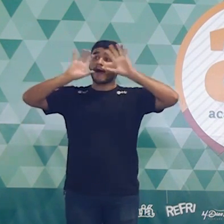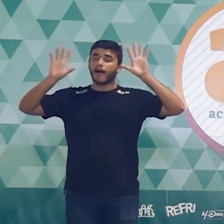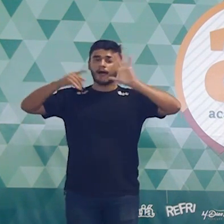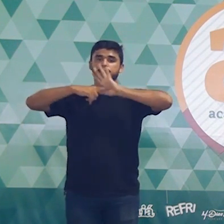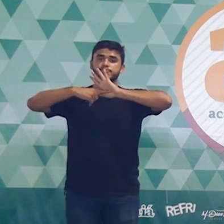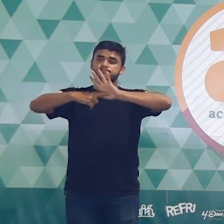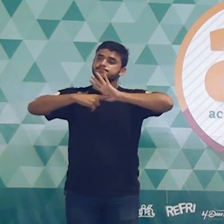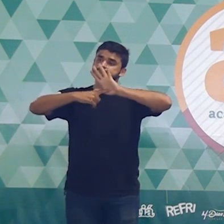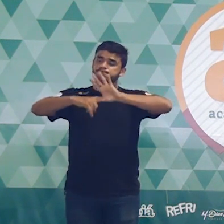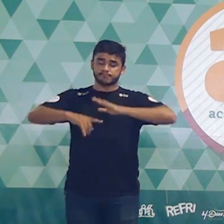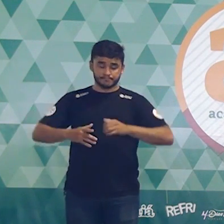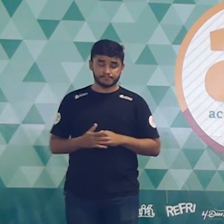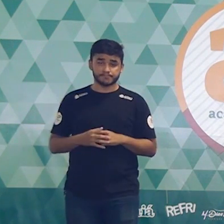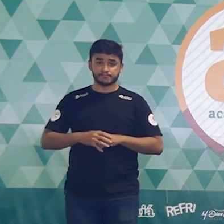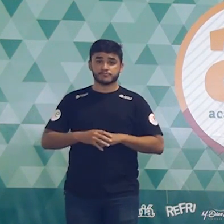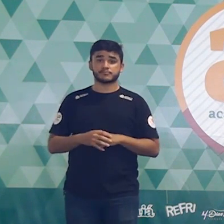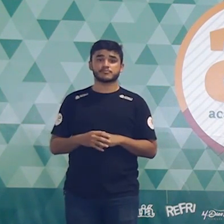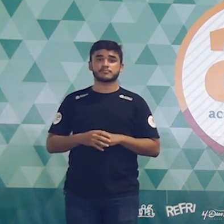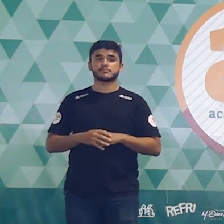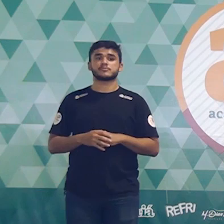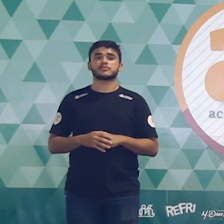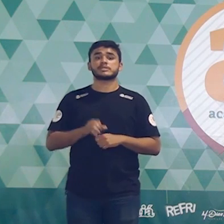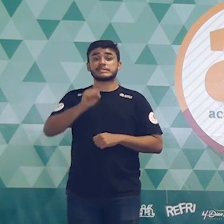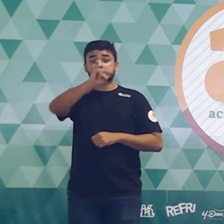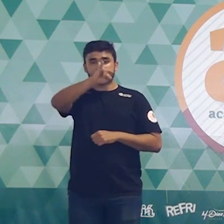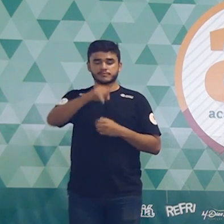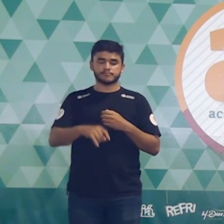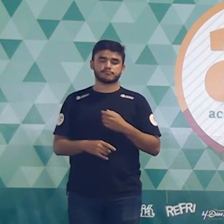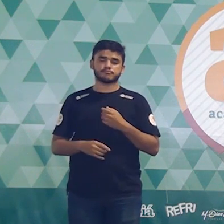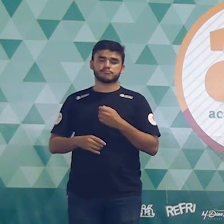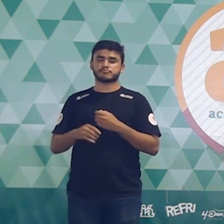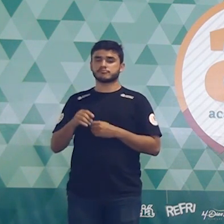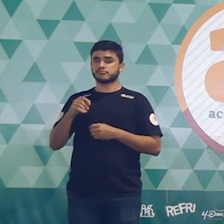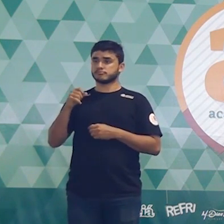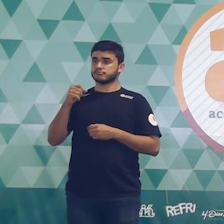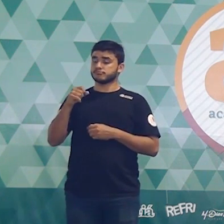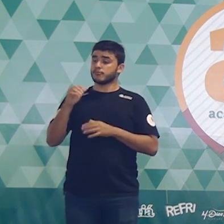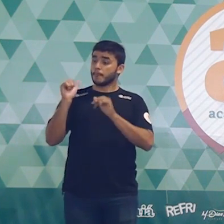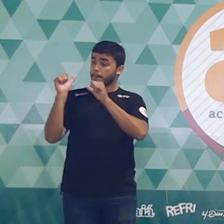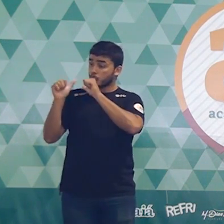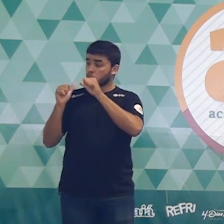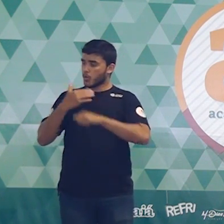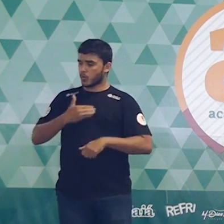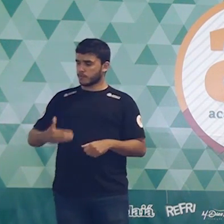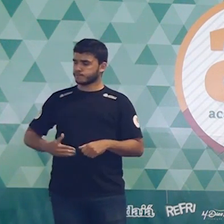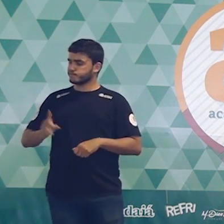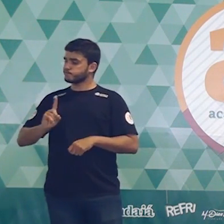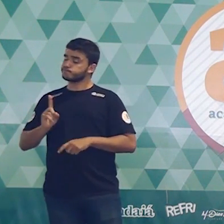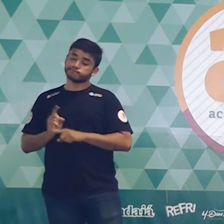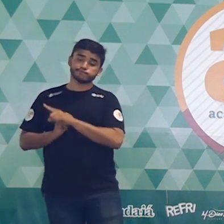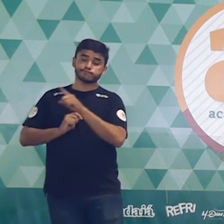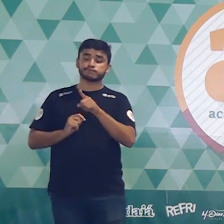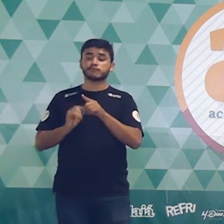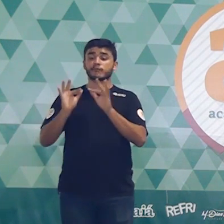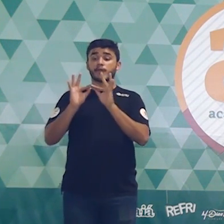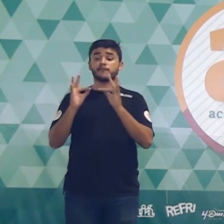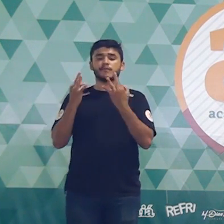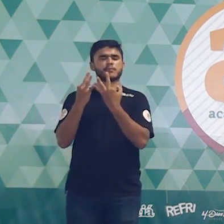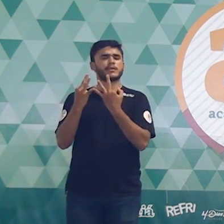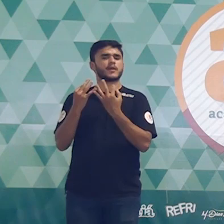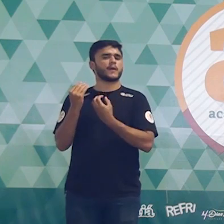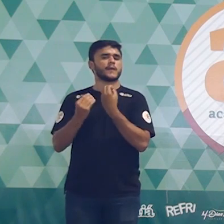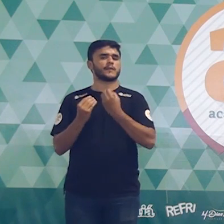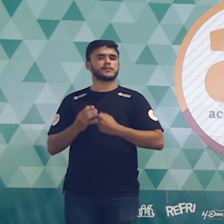educacionais, é isso. Diego, e se forem as famílias? Qual é a ação que as famílias podem ter nas nossas